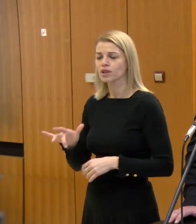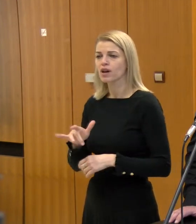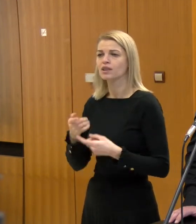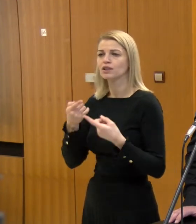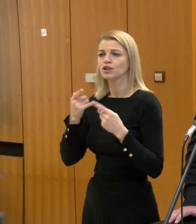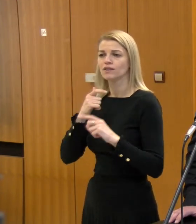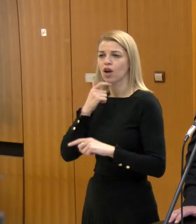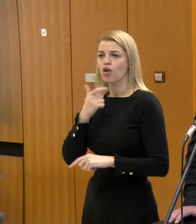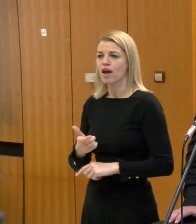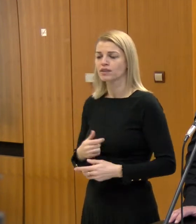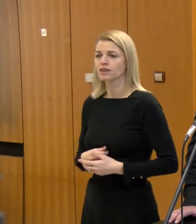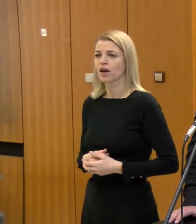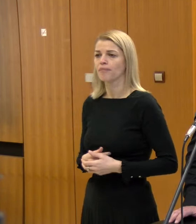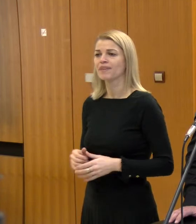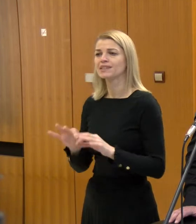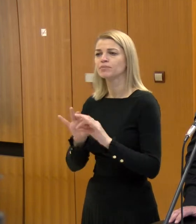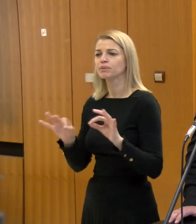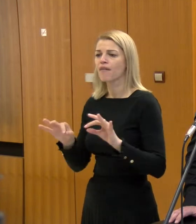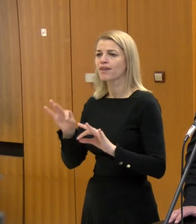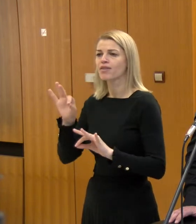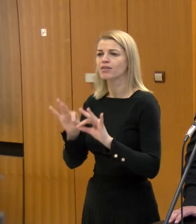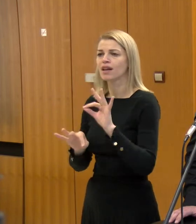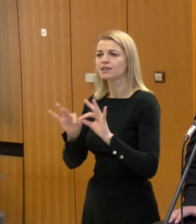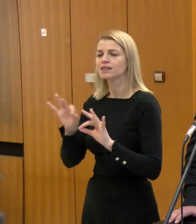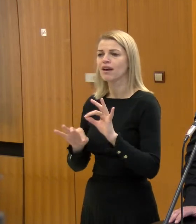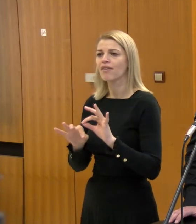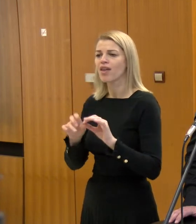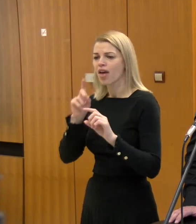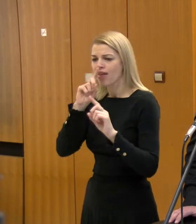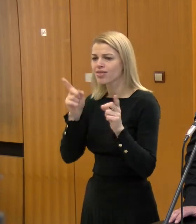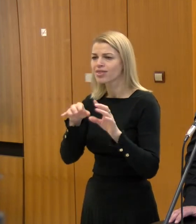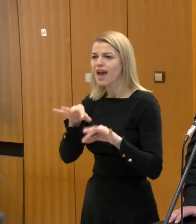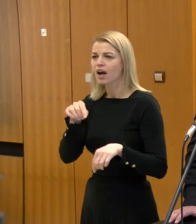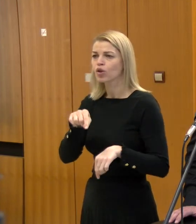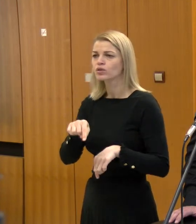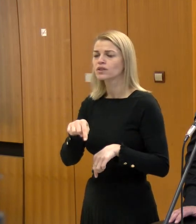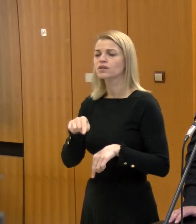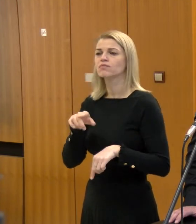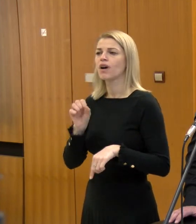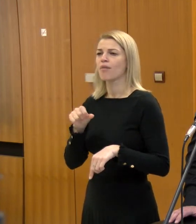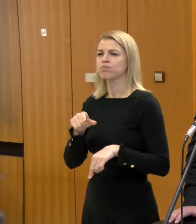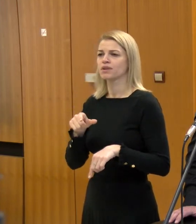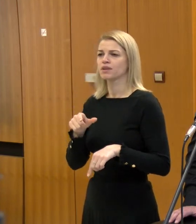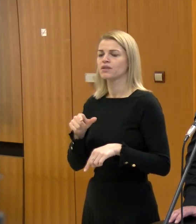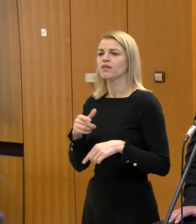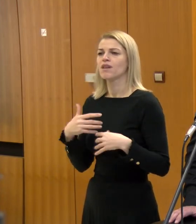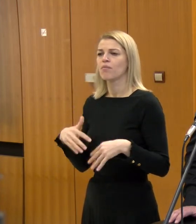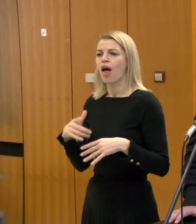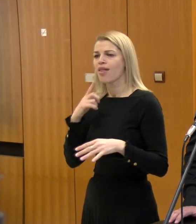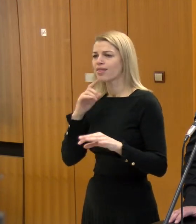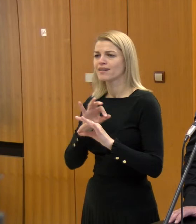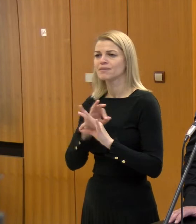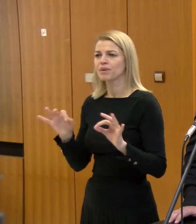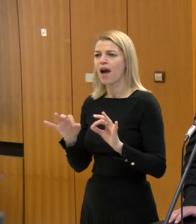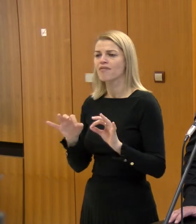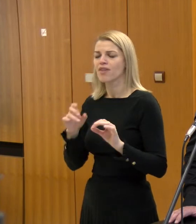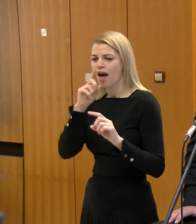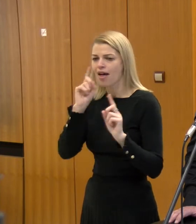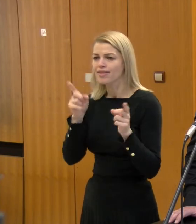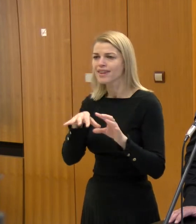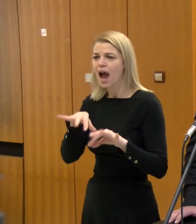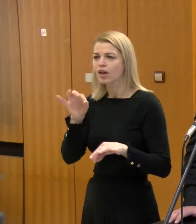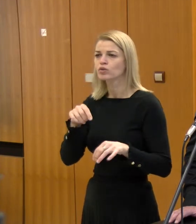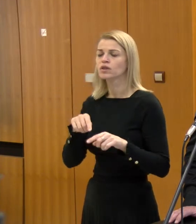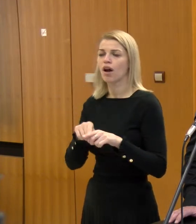slovenského jazyka, správne nastavenie diagnostiky, aby nedochádzalo k nesprávnej diagnostike v oblasti